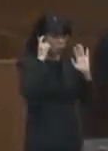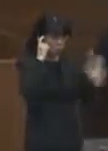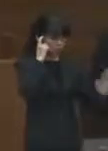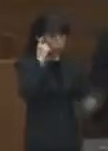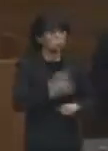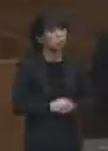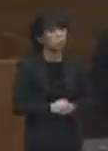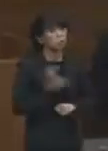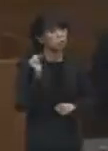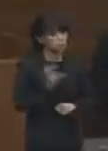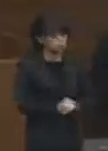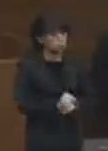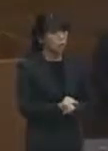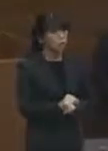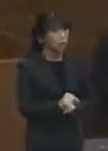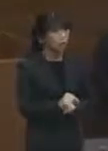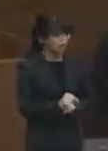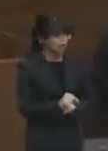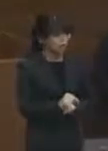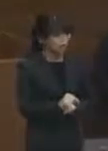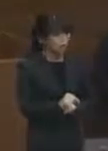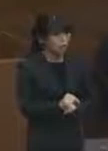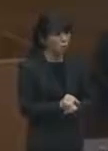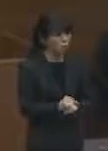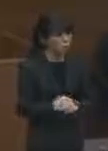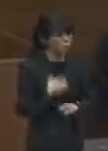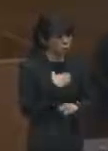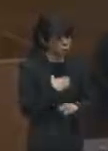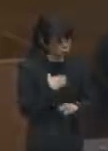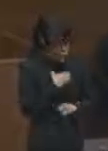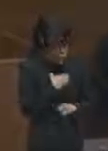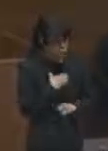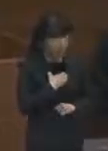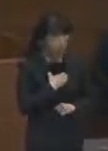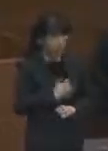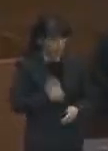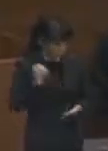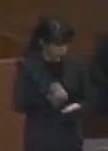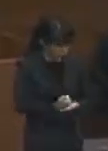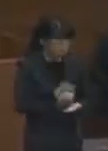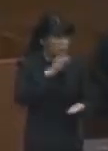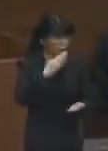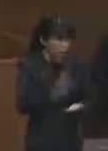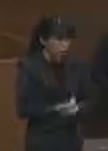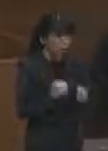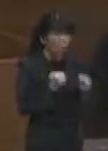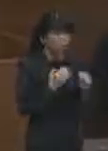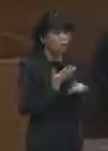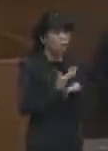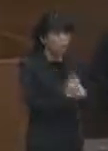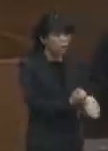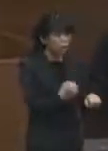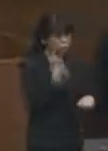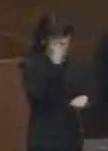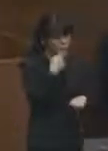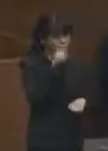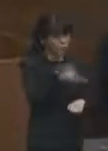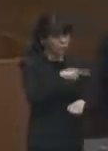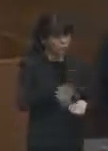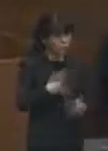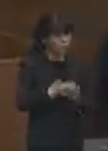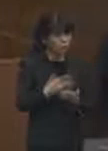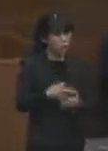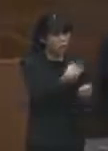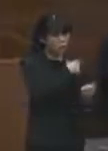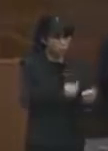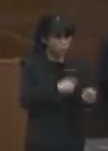ます。そこで非常に苦しい決断ではございましたが、定住外国人への請求資格、投